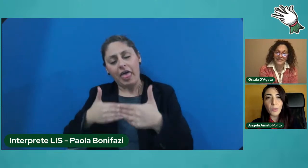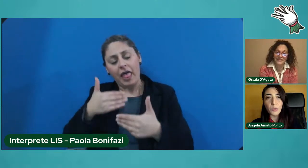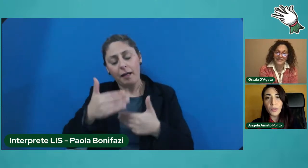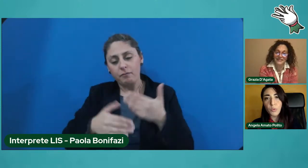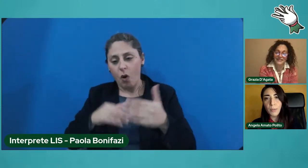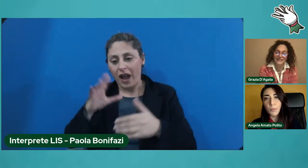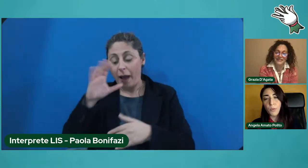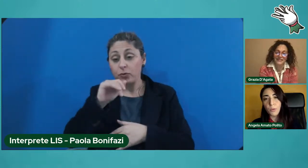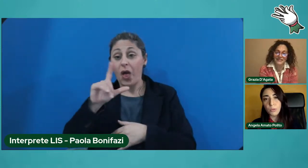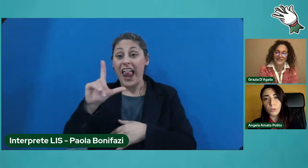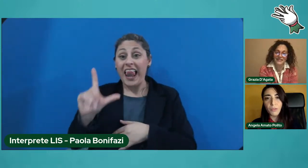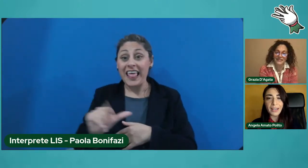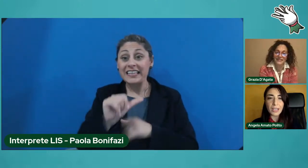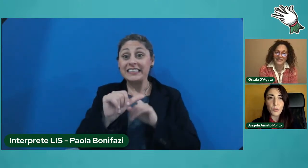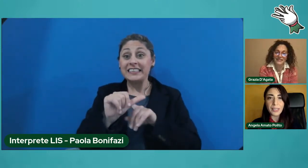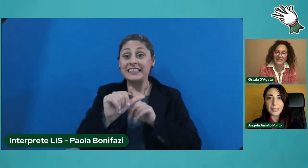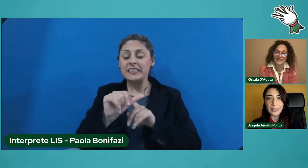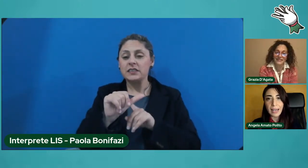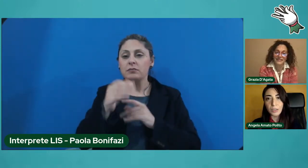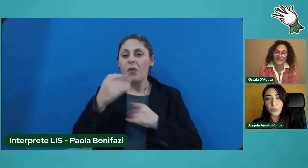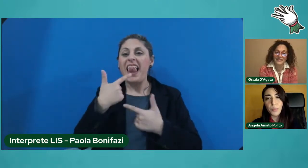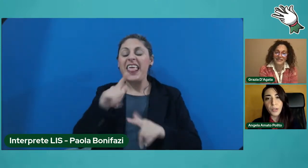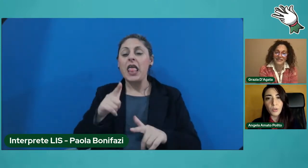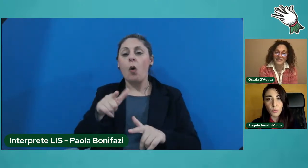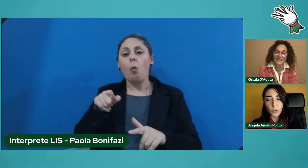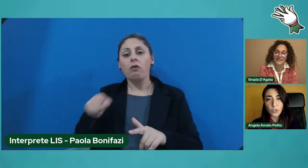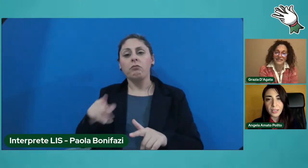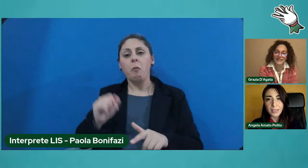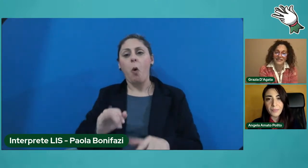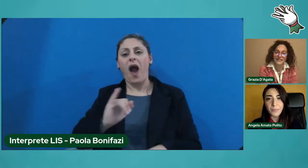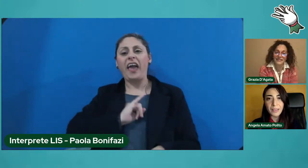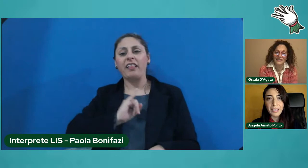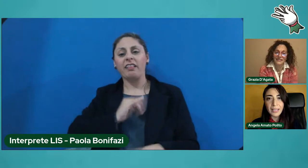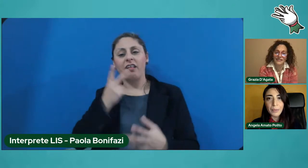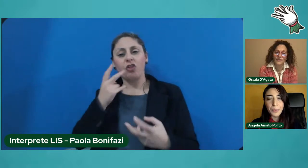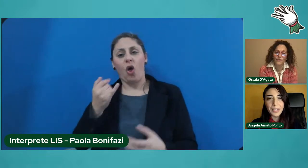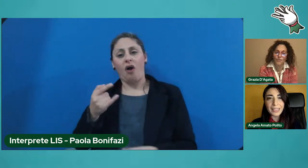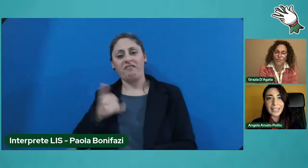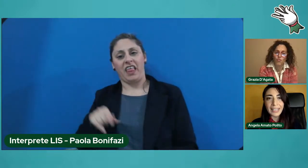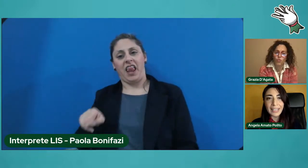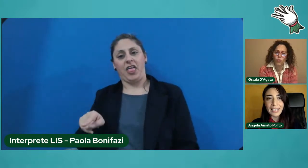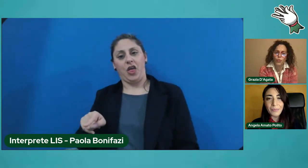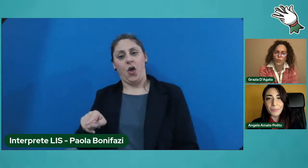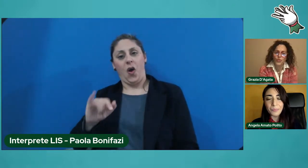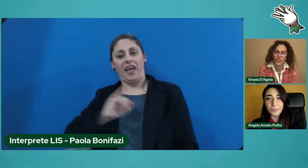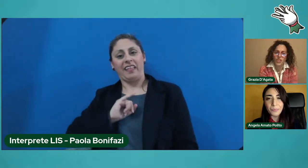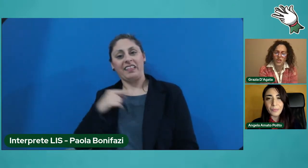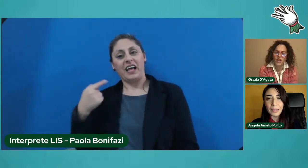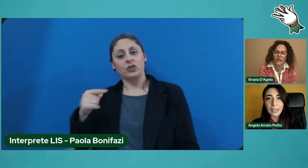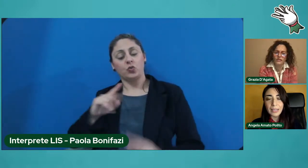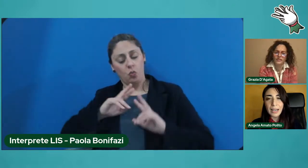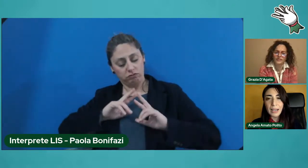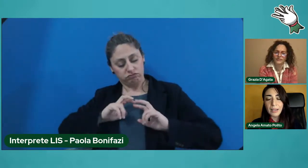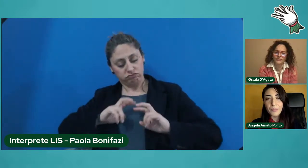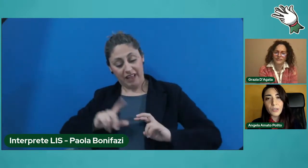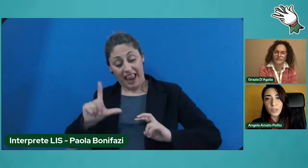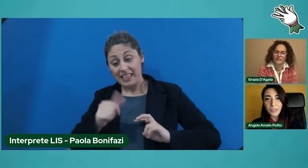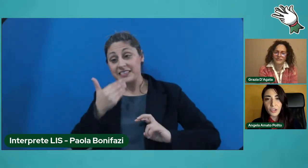lingua dove Luca può trovare la sua identità, dove può riconoscersi. Perché il suo